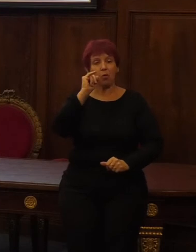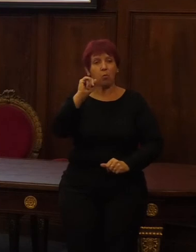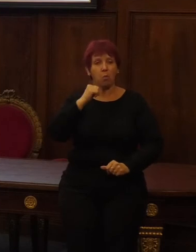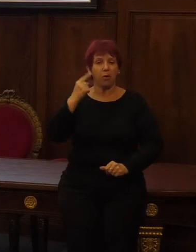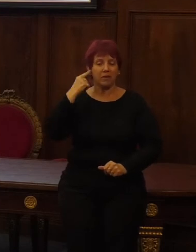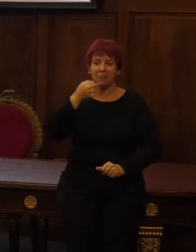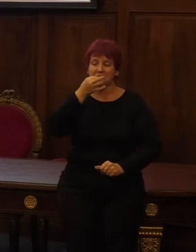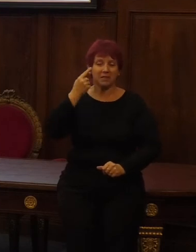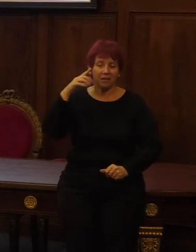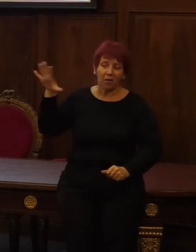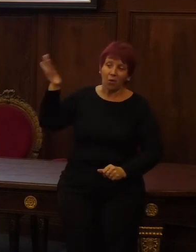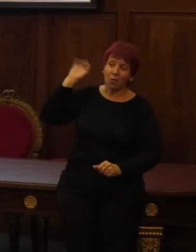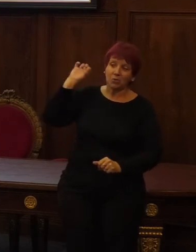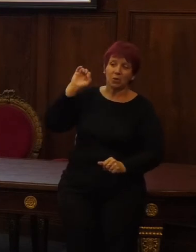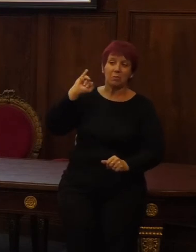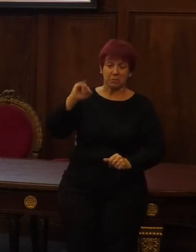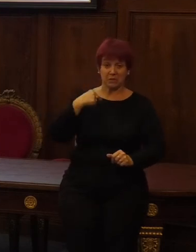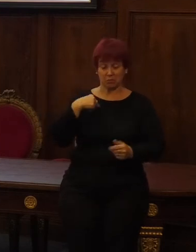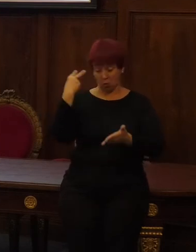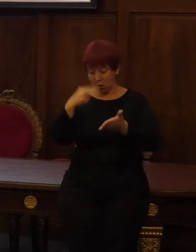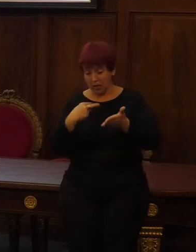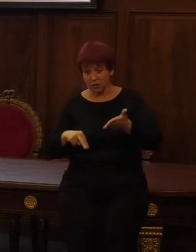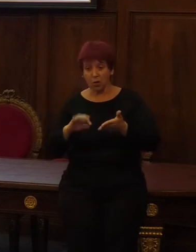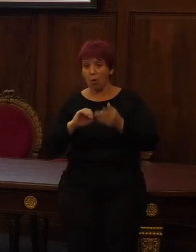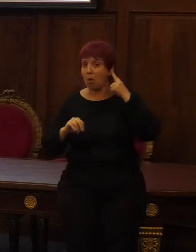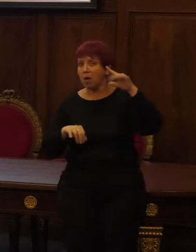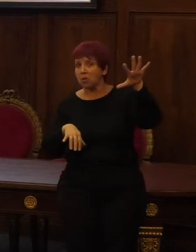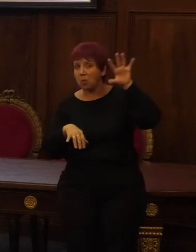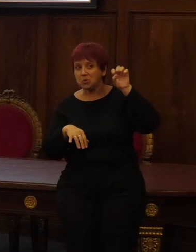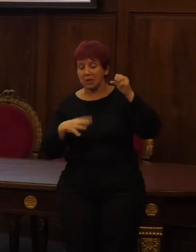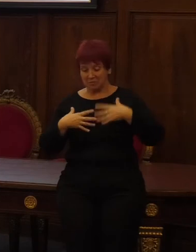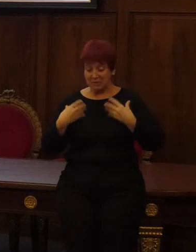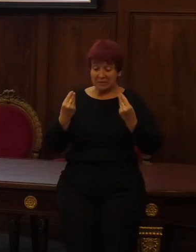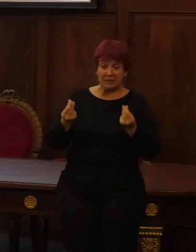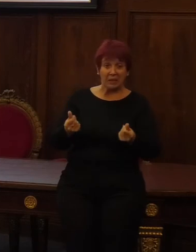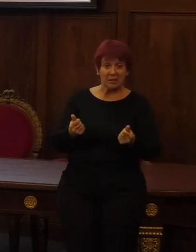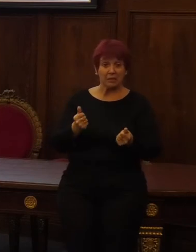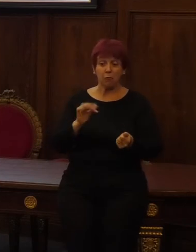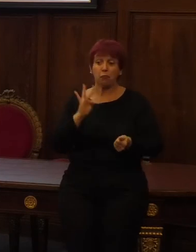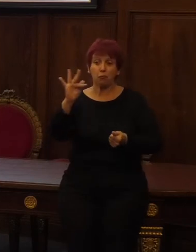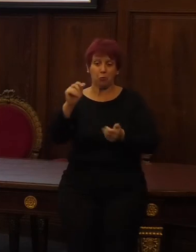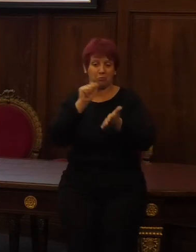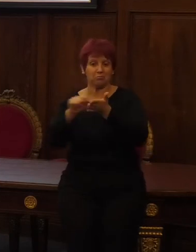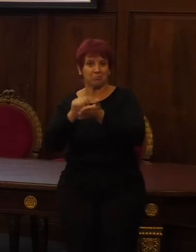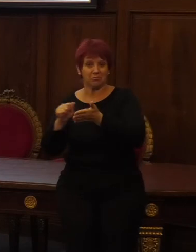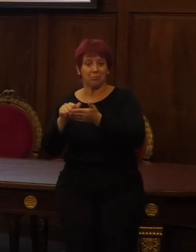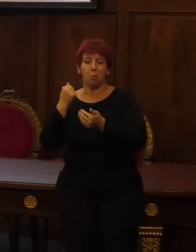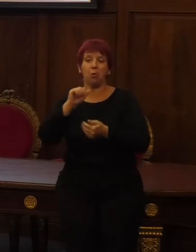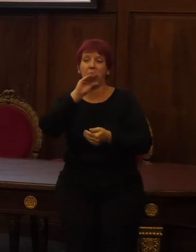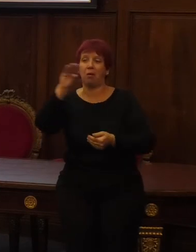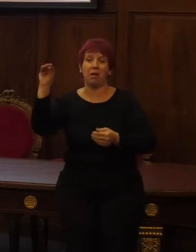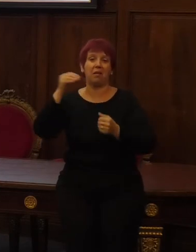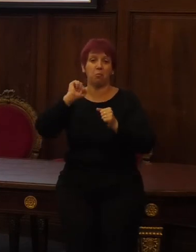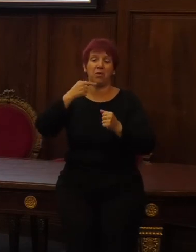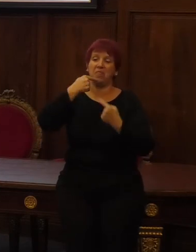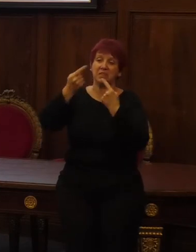un enunciado que lo hace el lector o el escucha, que se vuelve escritor y hablante,